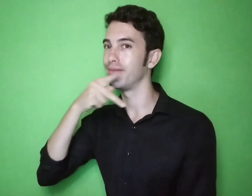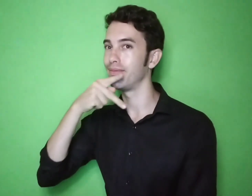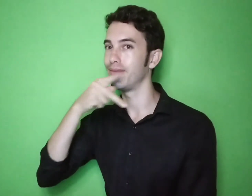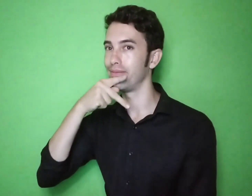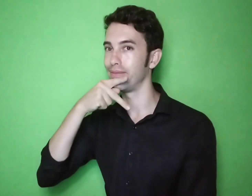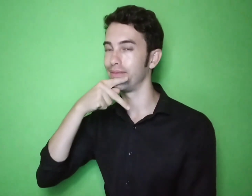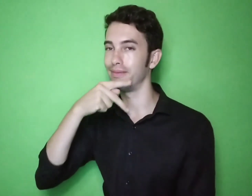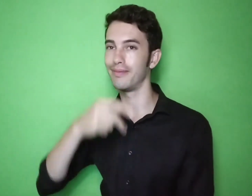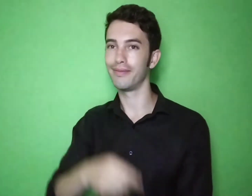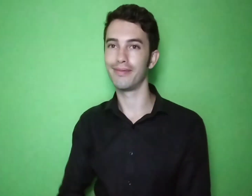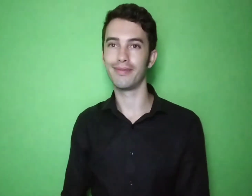Platão.